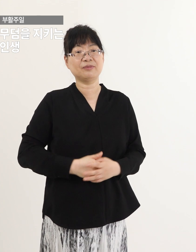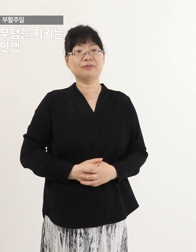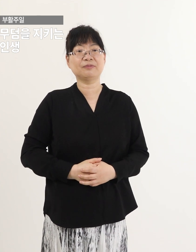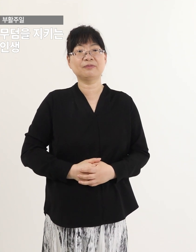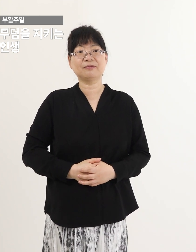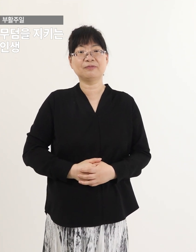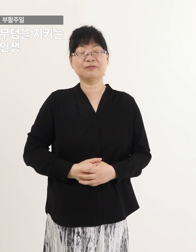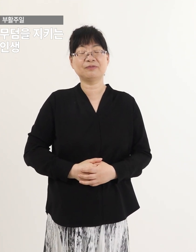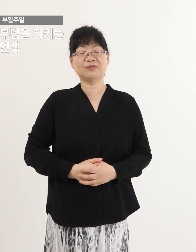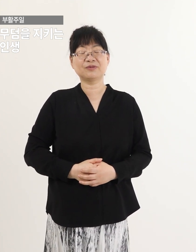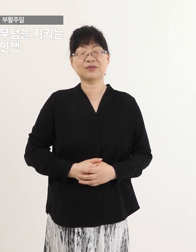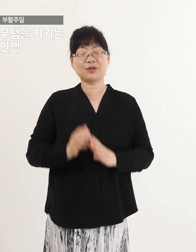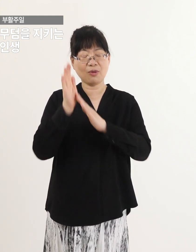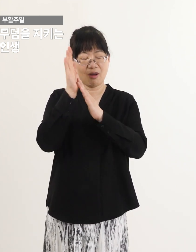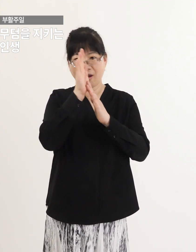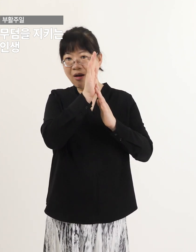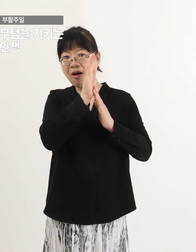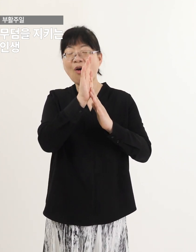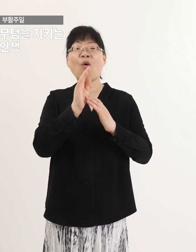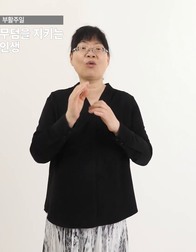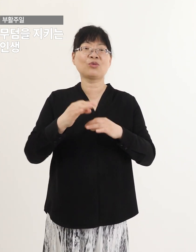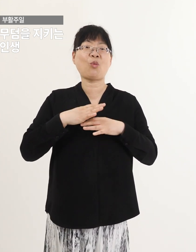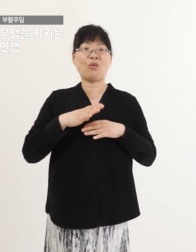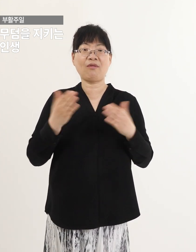반전이죠. 놀라운 반전이에요.